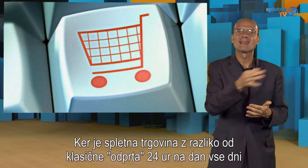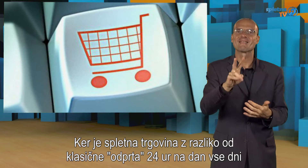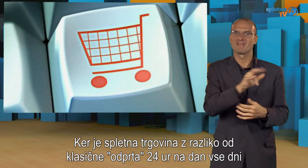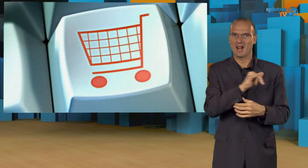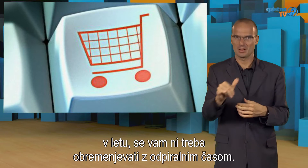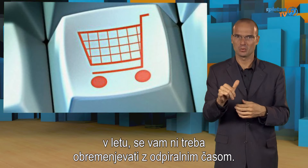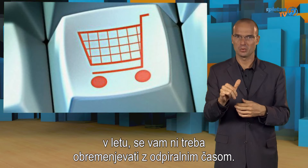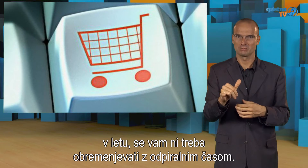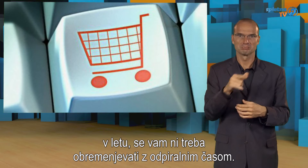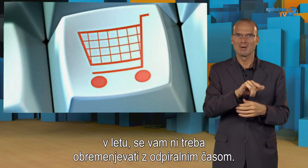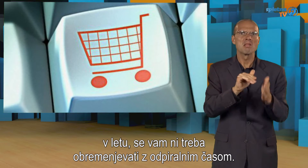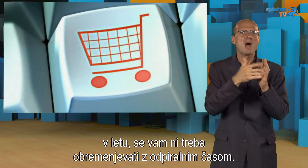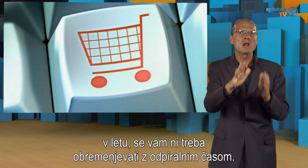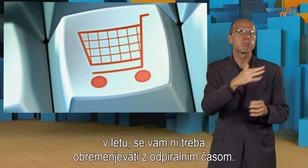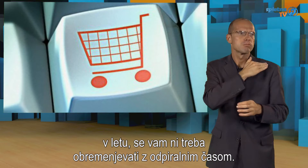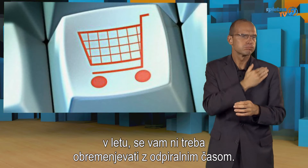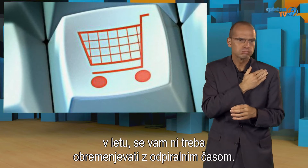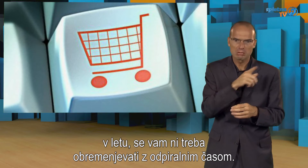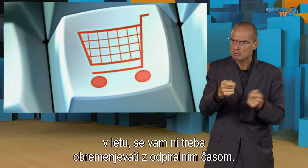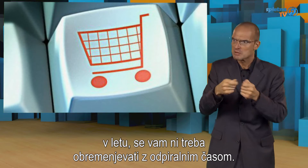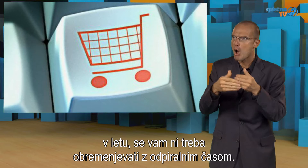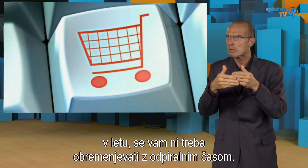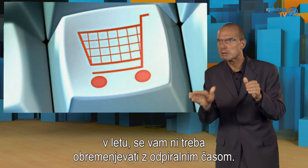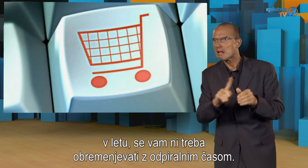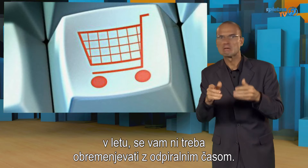treba obremenjevati z odpiralnim časom.